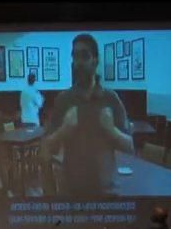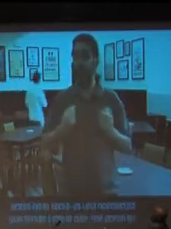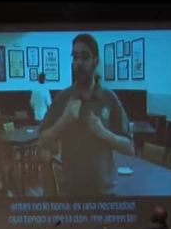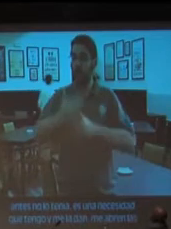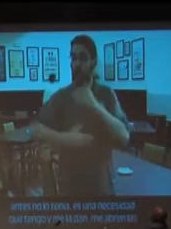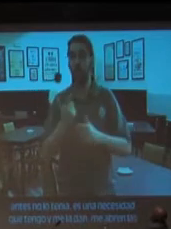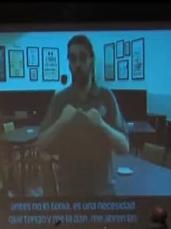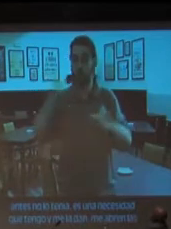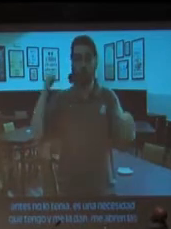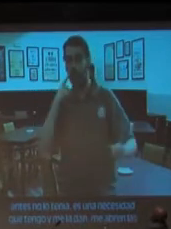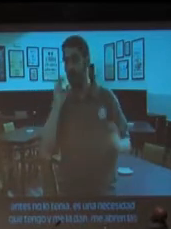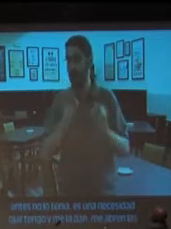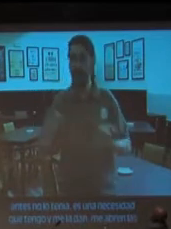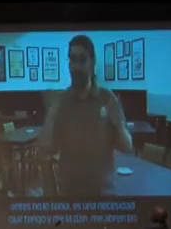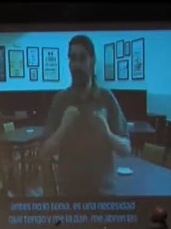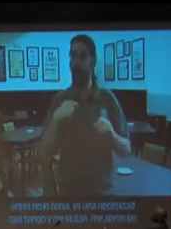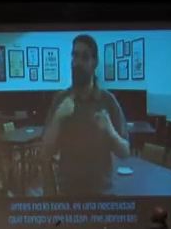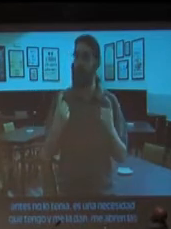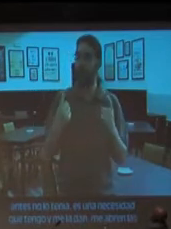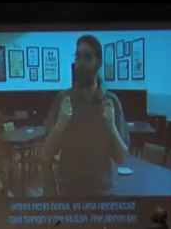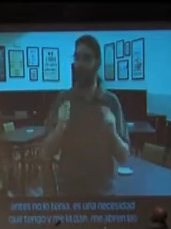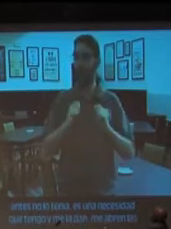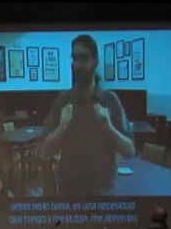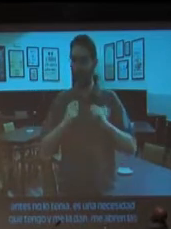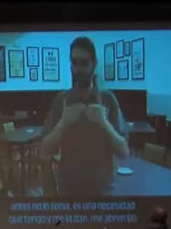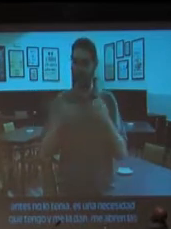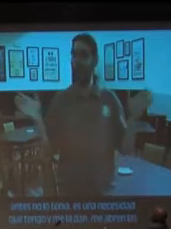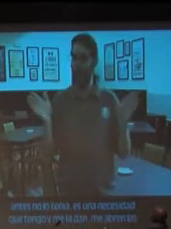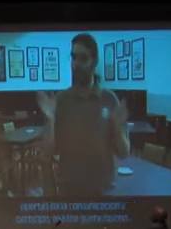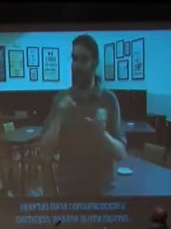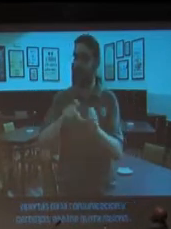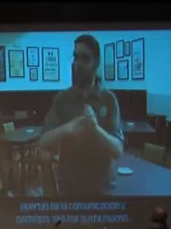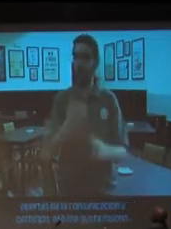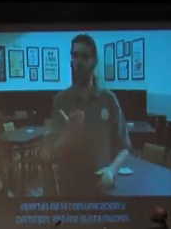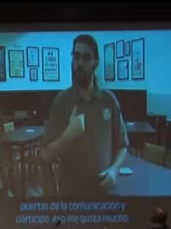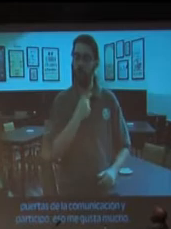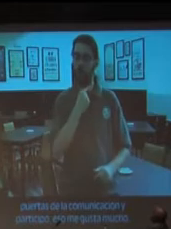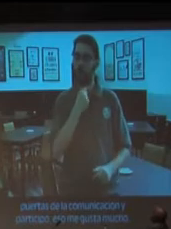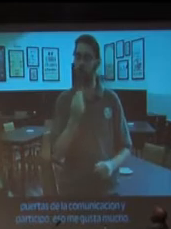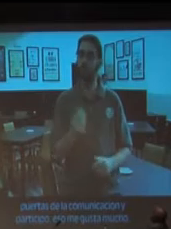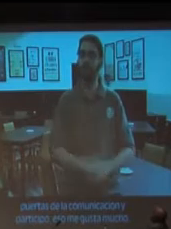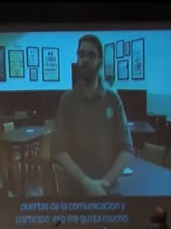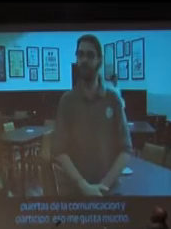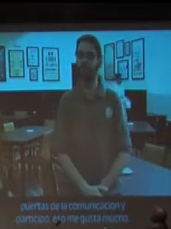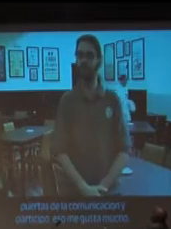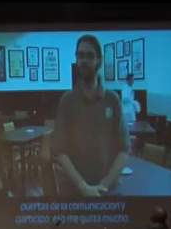no lo tenía. Es una necesidad que tengo y me la dan. Abren las puertas de la comunicación y participo. Eso me gusta